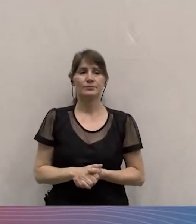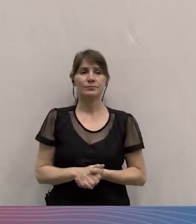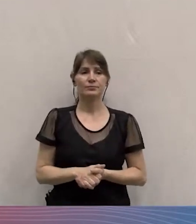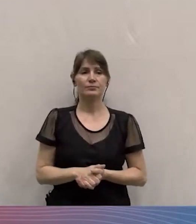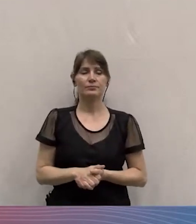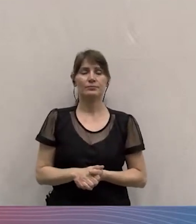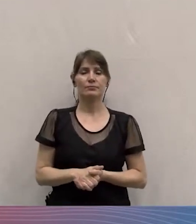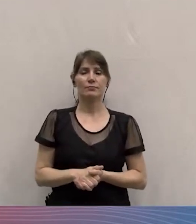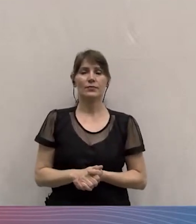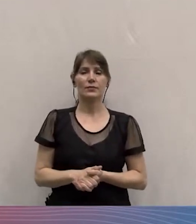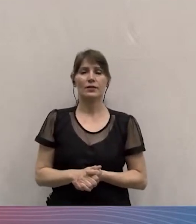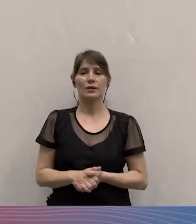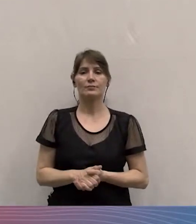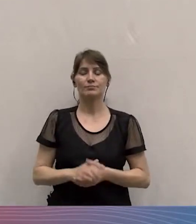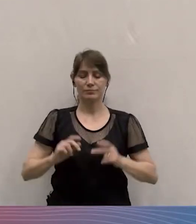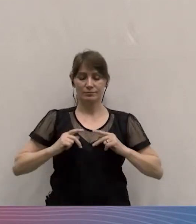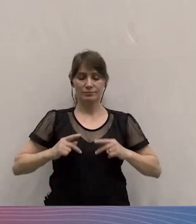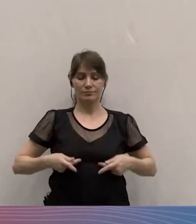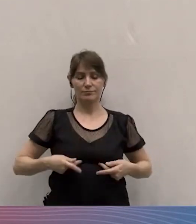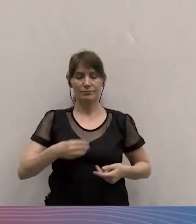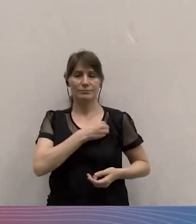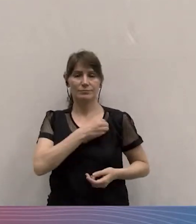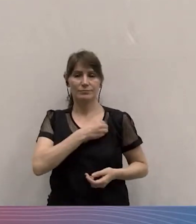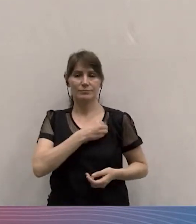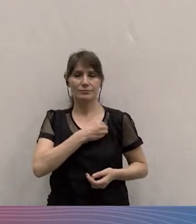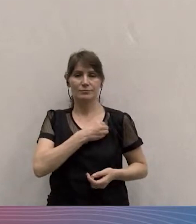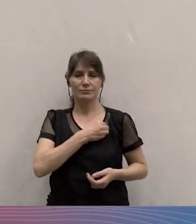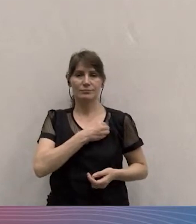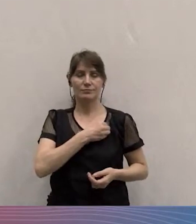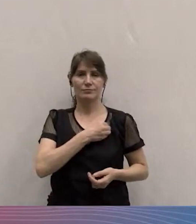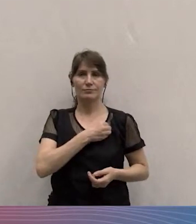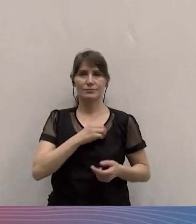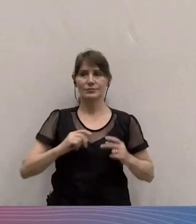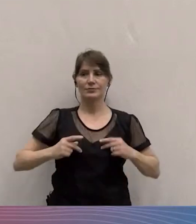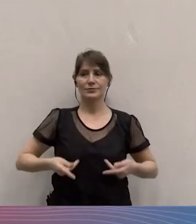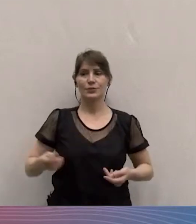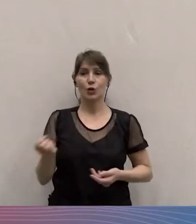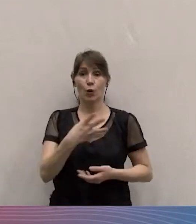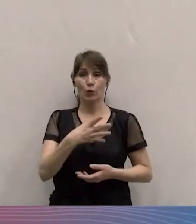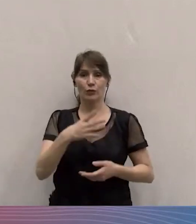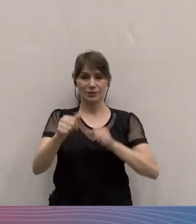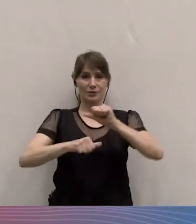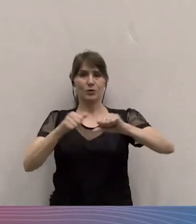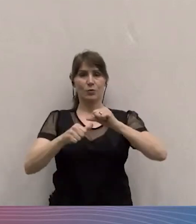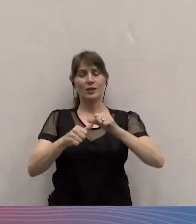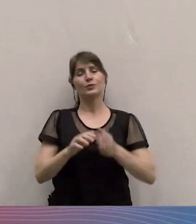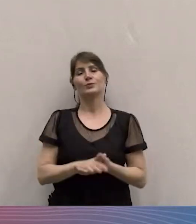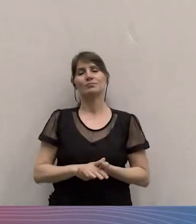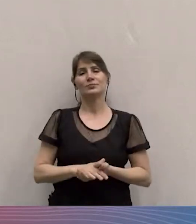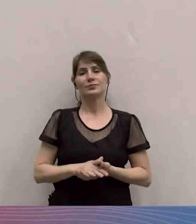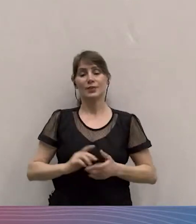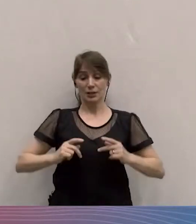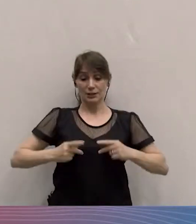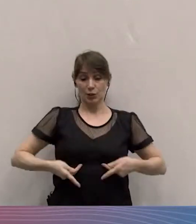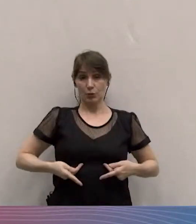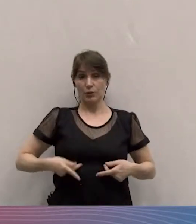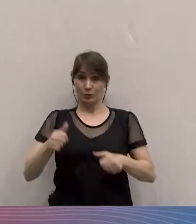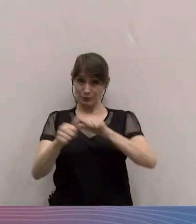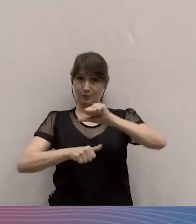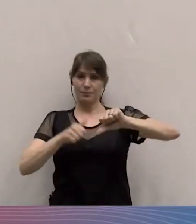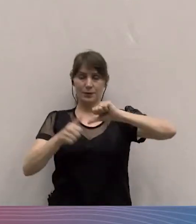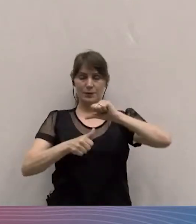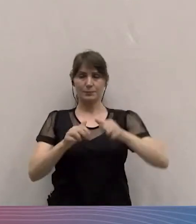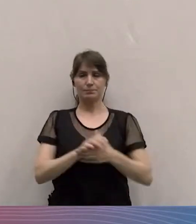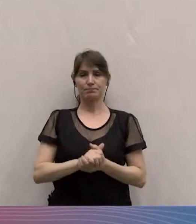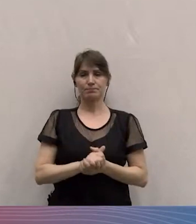Eu ainda quero falar um pouquinho do novo homem, Efésios 4.